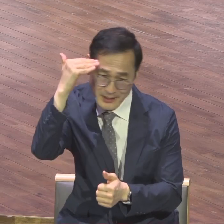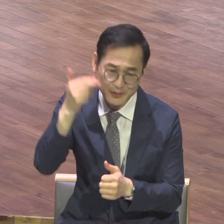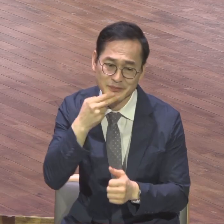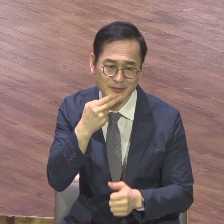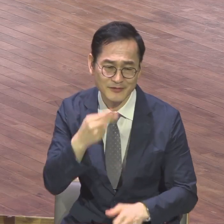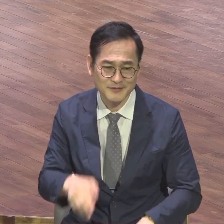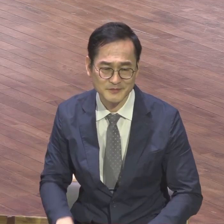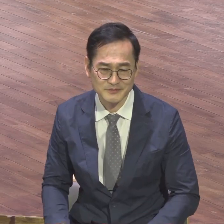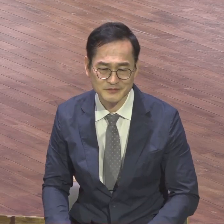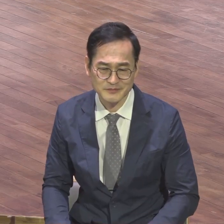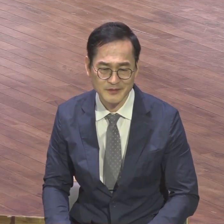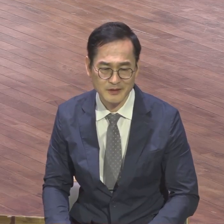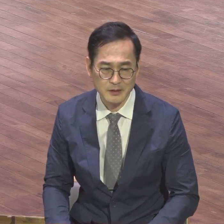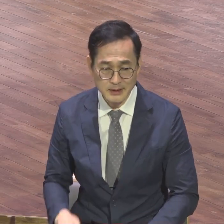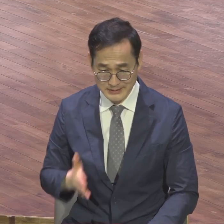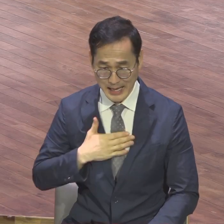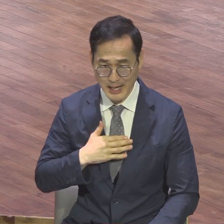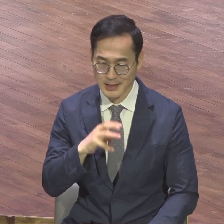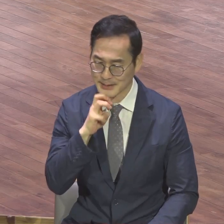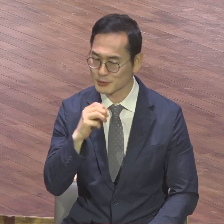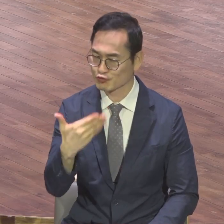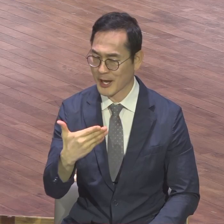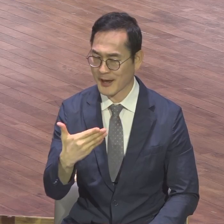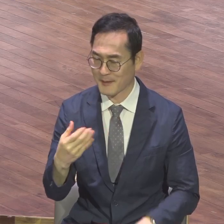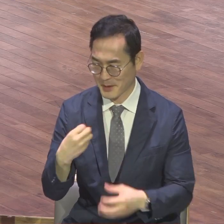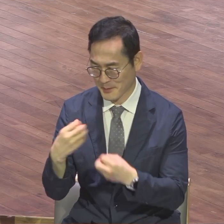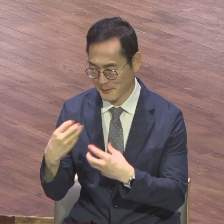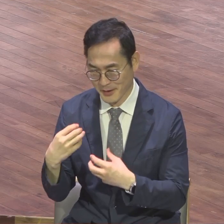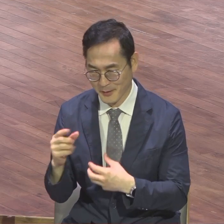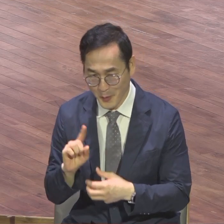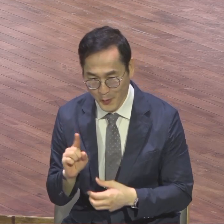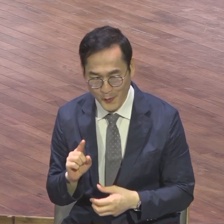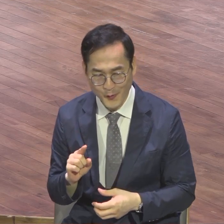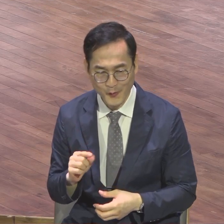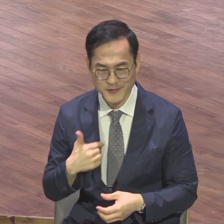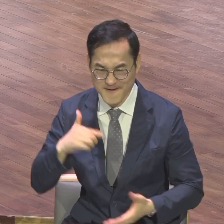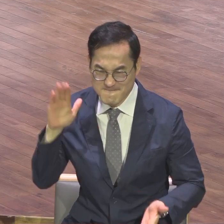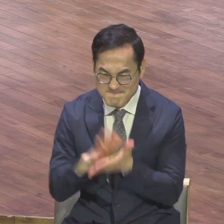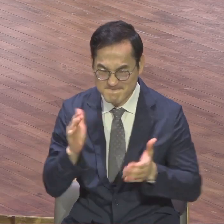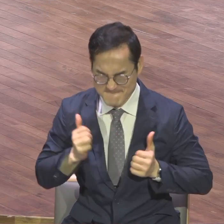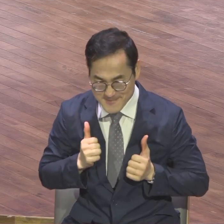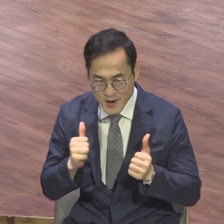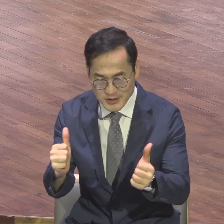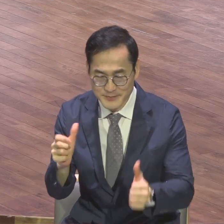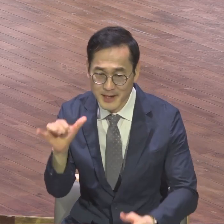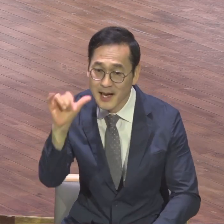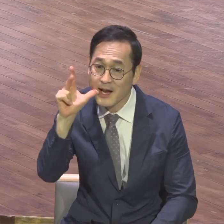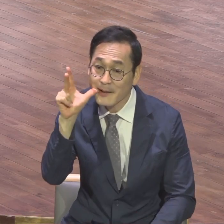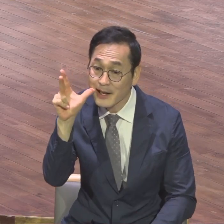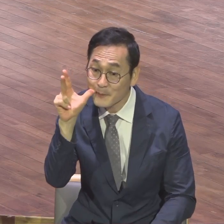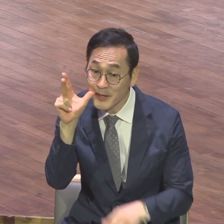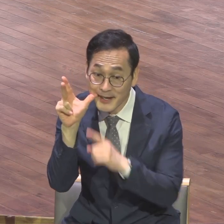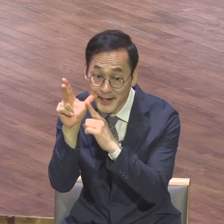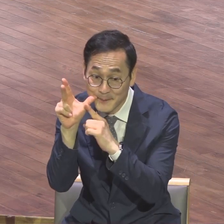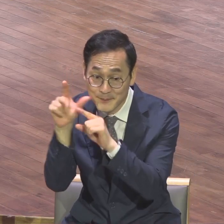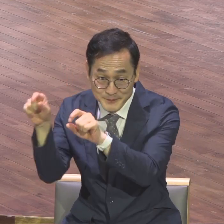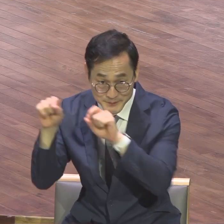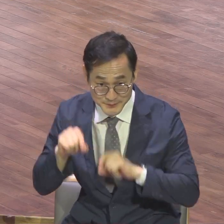39세 때 제가 가지고 있었던 그 열정, 갈렙처럼 지금도